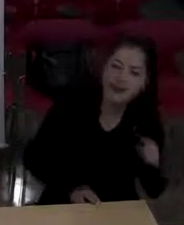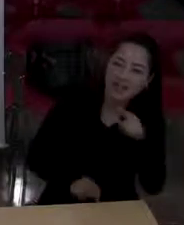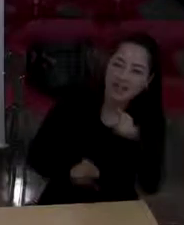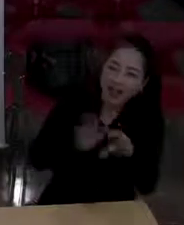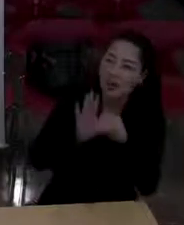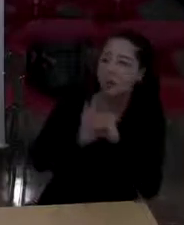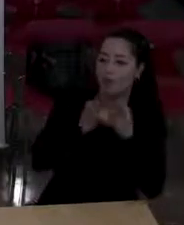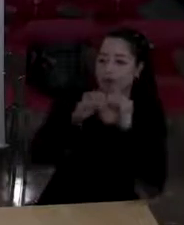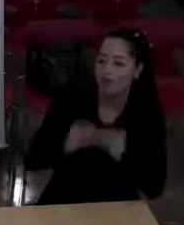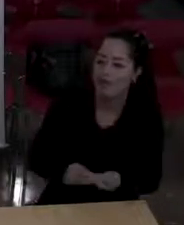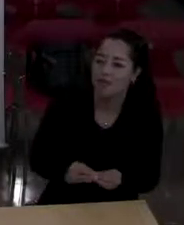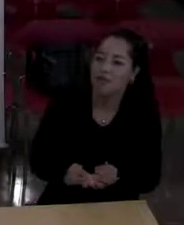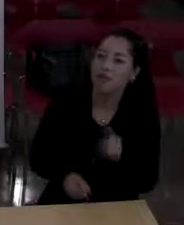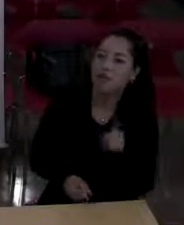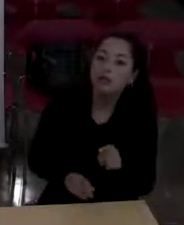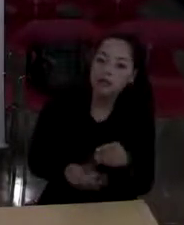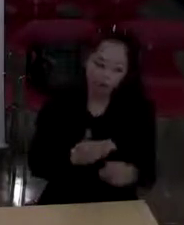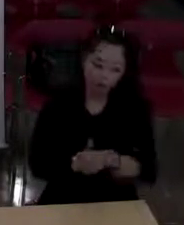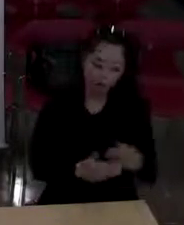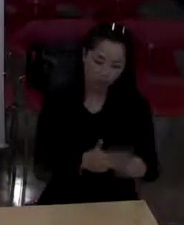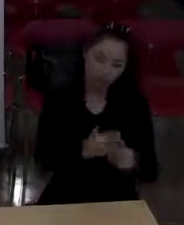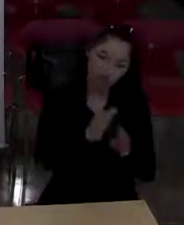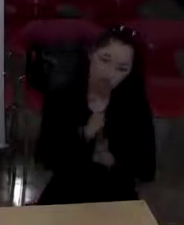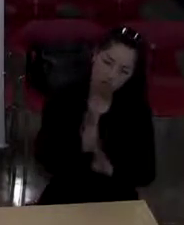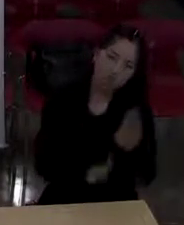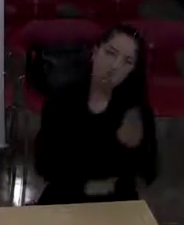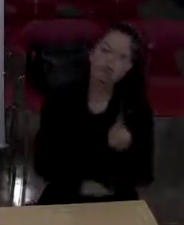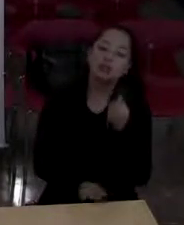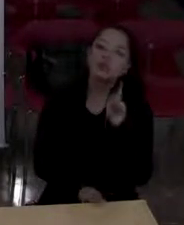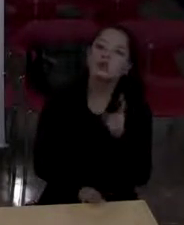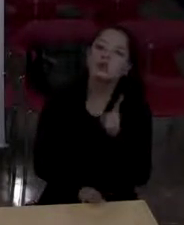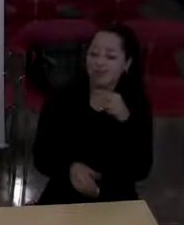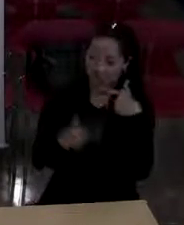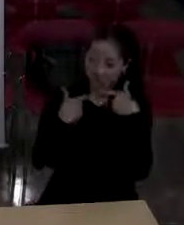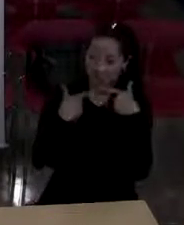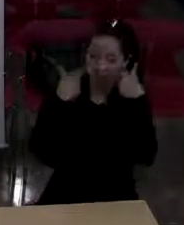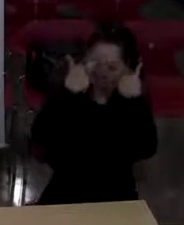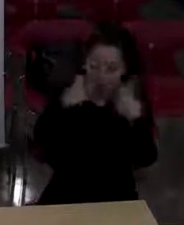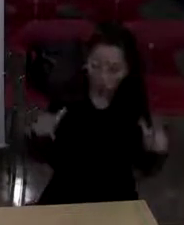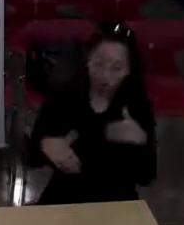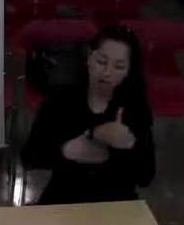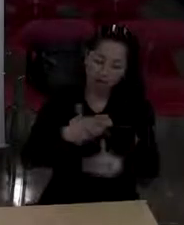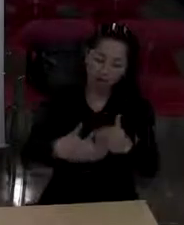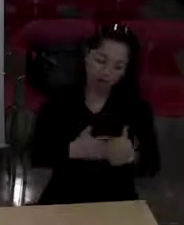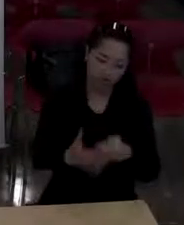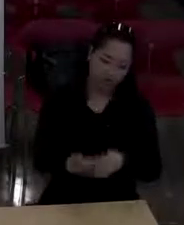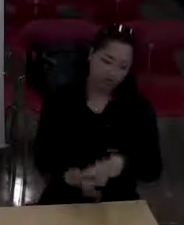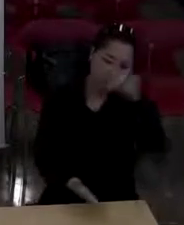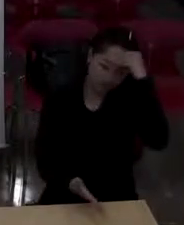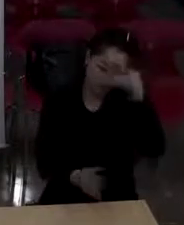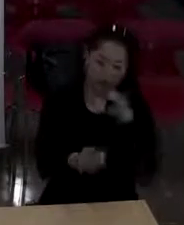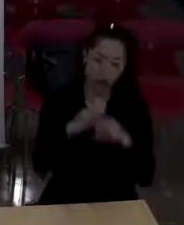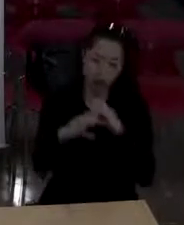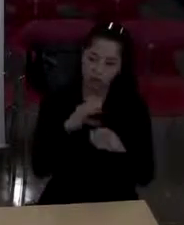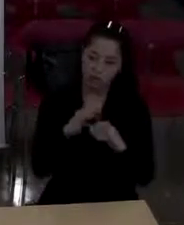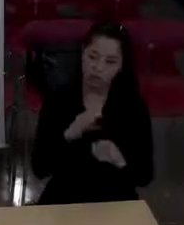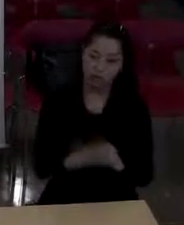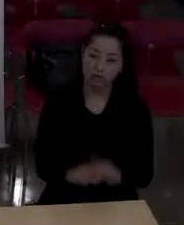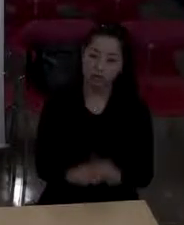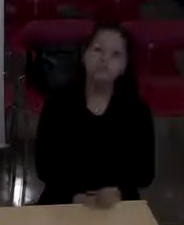variaciones temporales del habla y los ritmos de la voz de los adultos como parte del uso del lenguaje y la comunicación. Se comunican con su